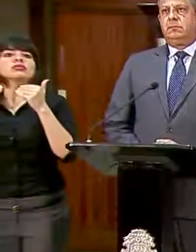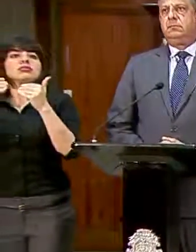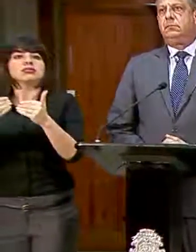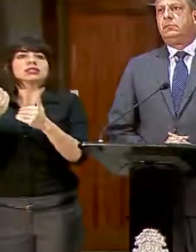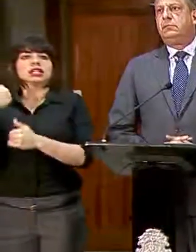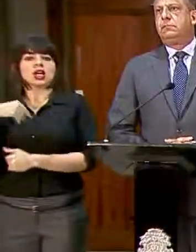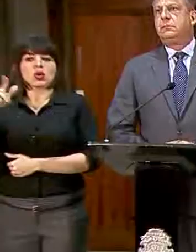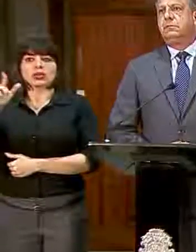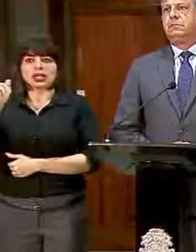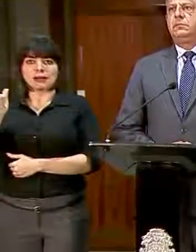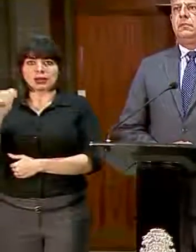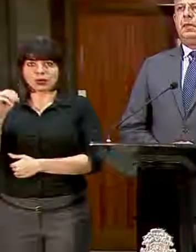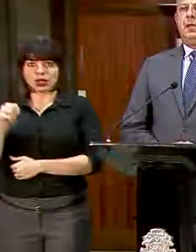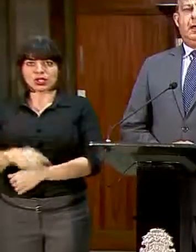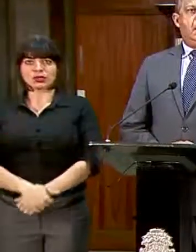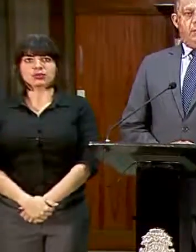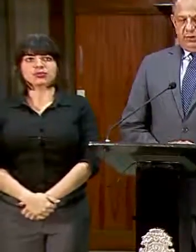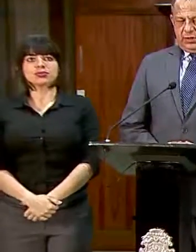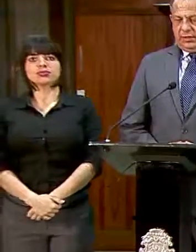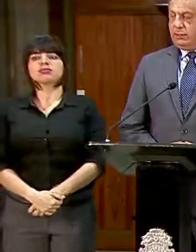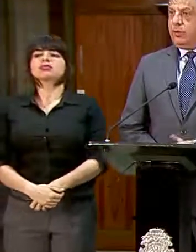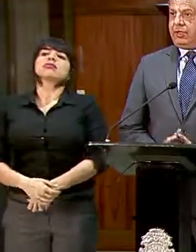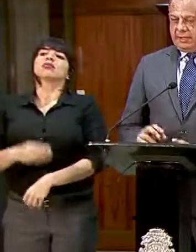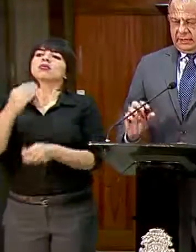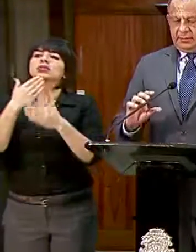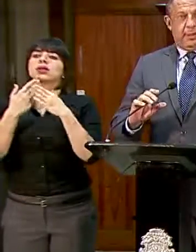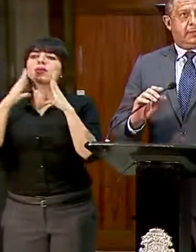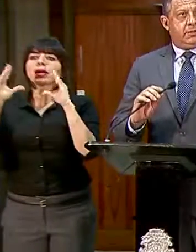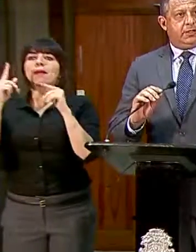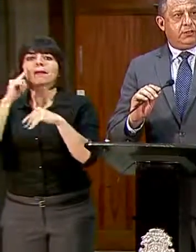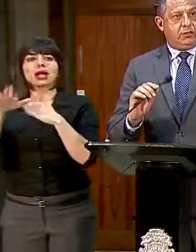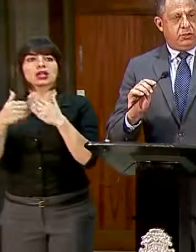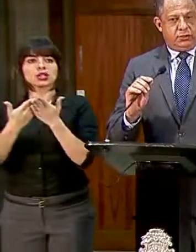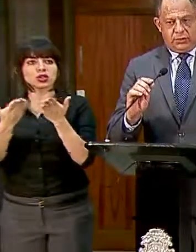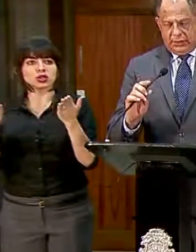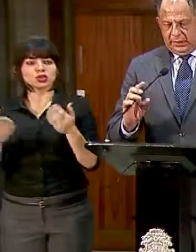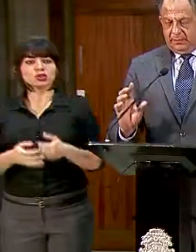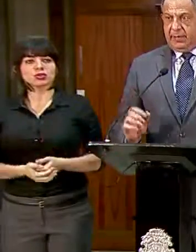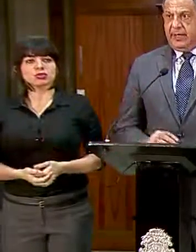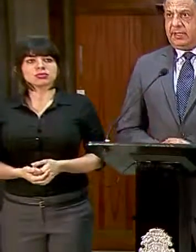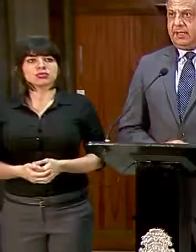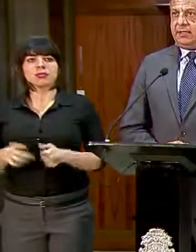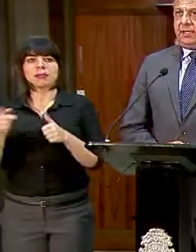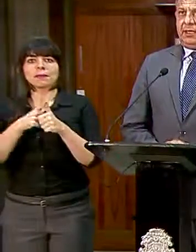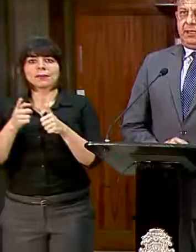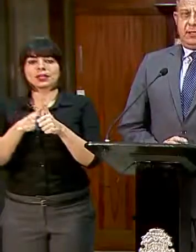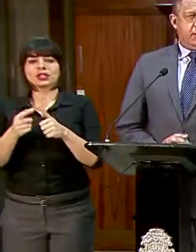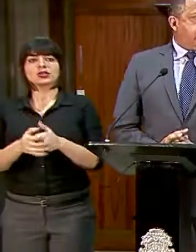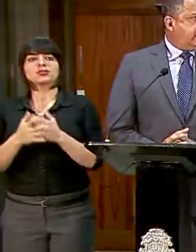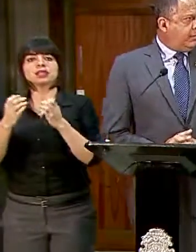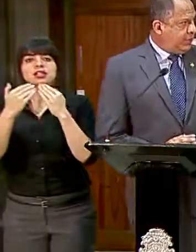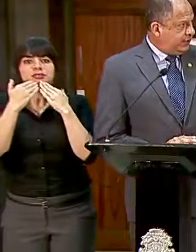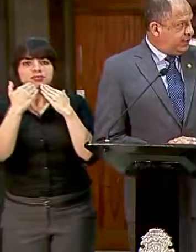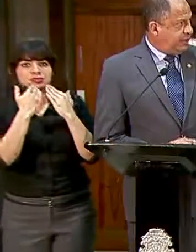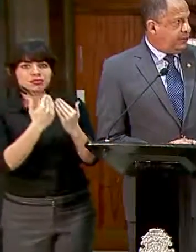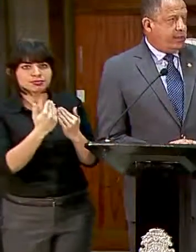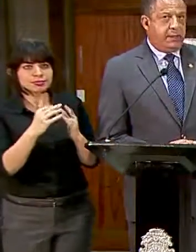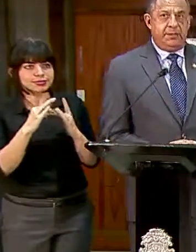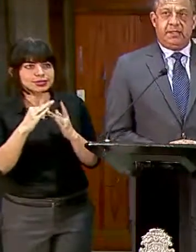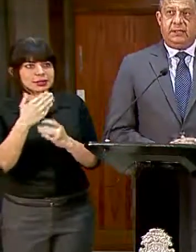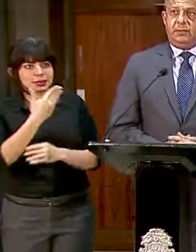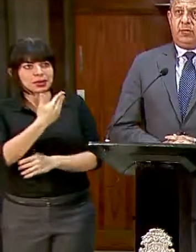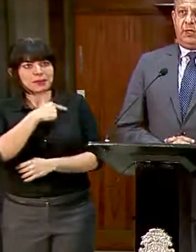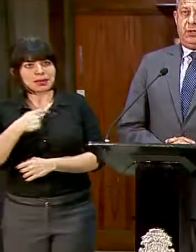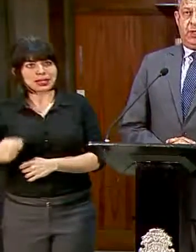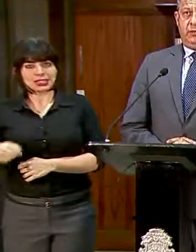el señor Luis Alberto Moreno. Muchas gracias, muy buenas tardes para todas y todos. En primera instancia, quiero agradecer muy especialmente